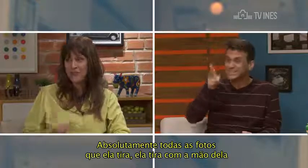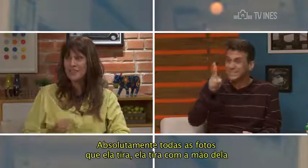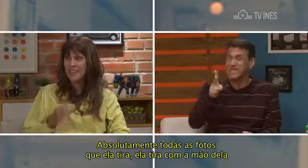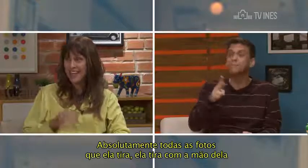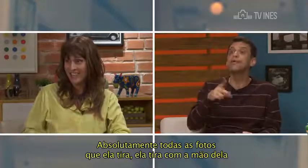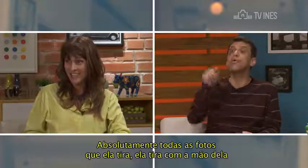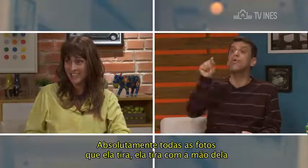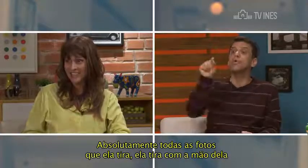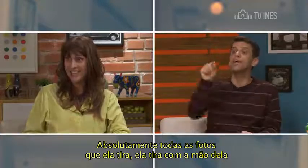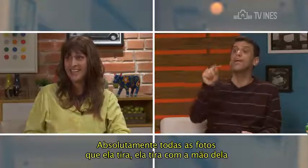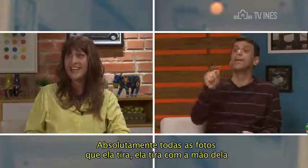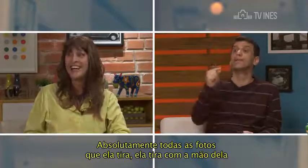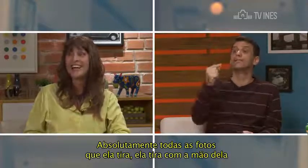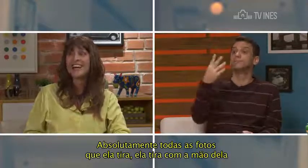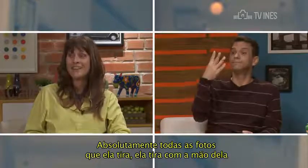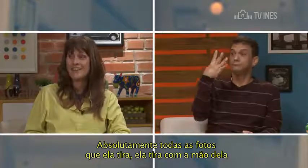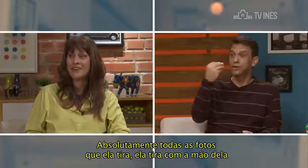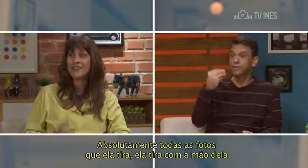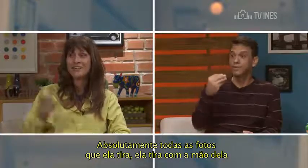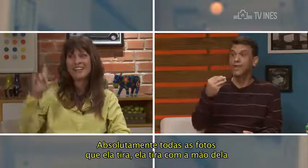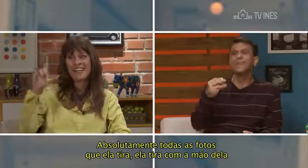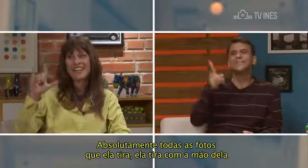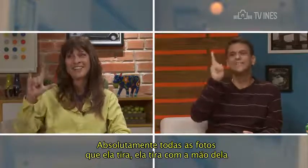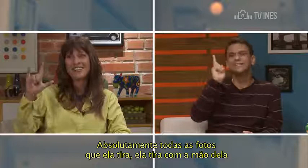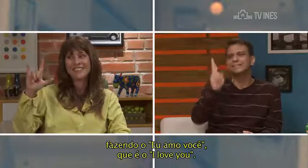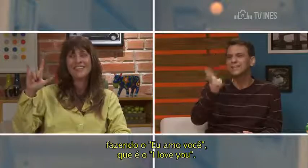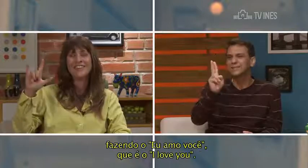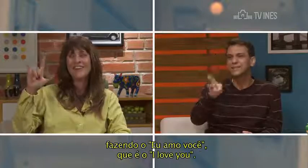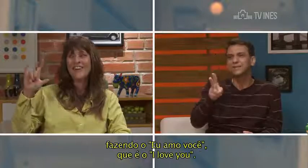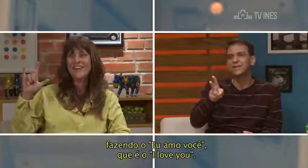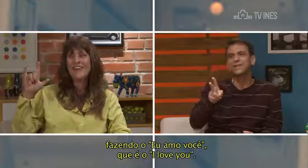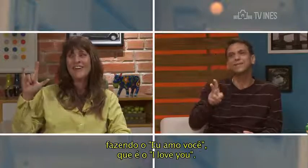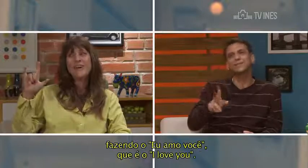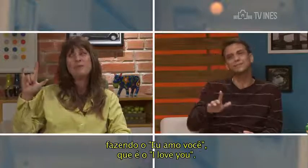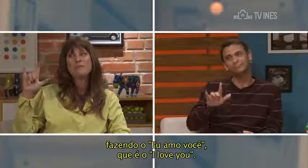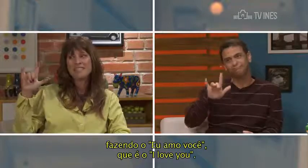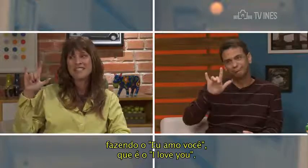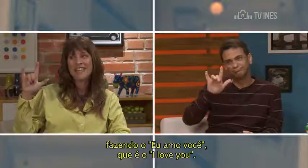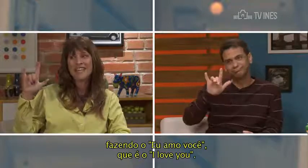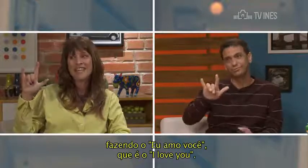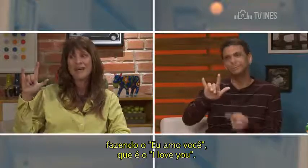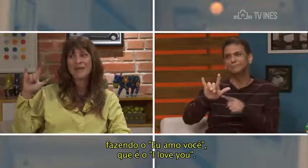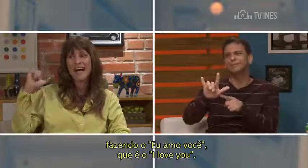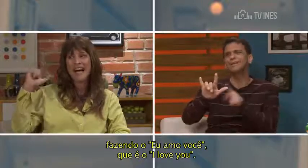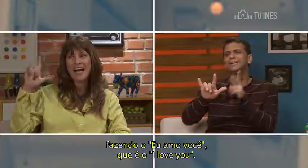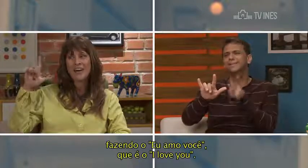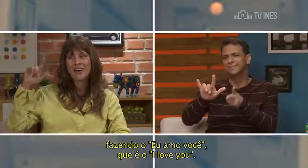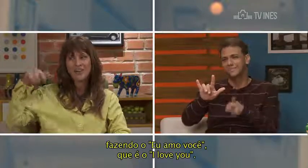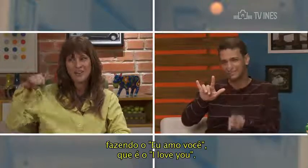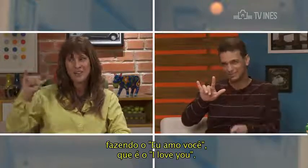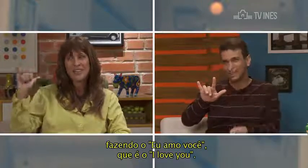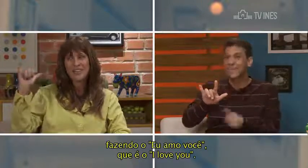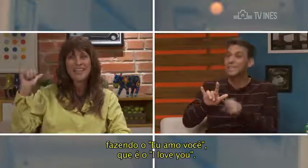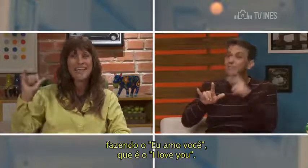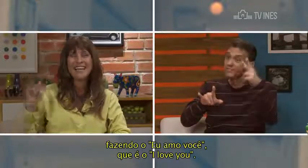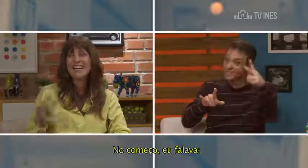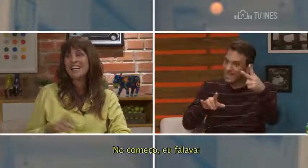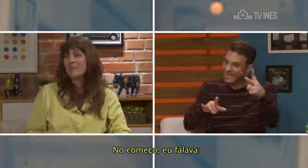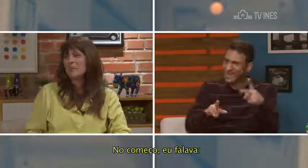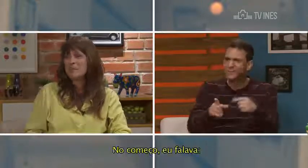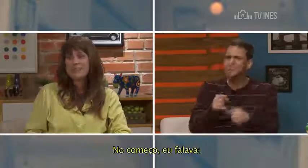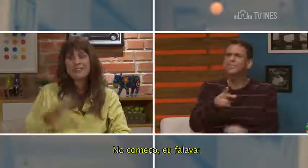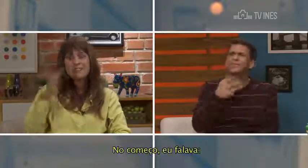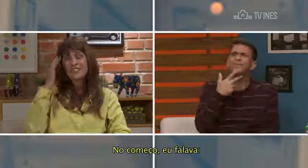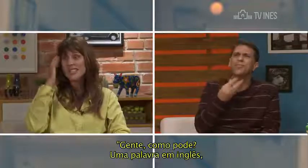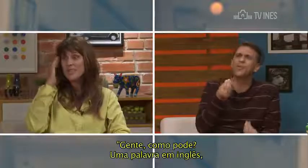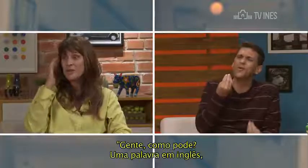as fotos que ela tira com a mãozinha dela fazendo o Eu Amo Você, que é o I Love You, né? Que